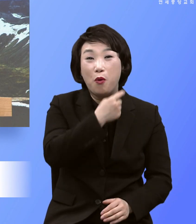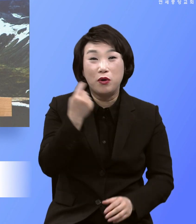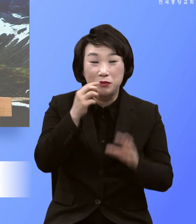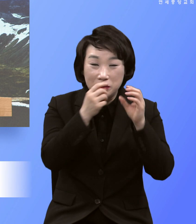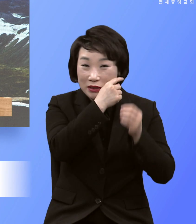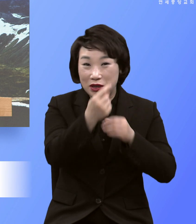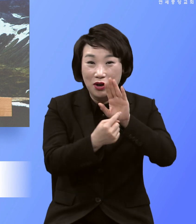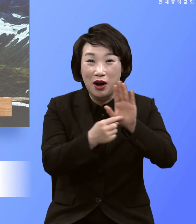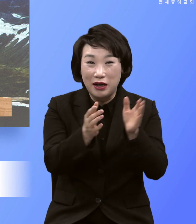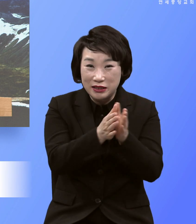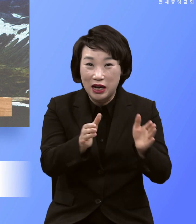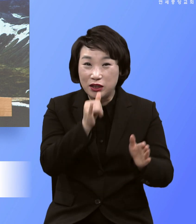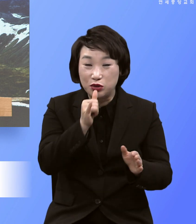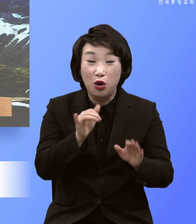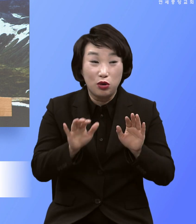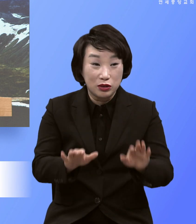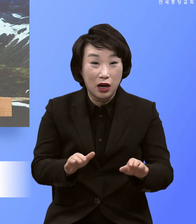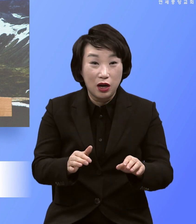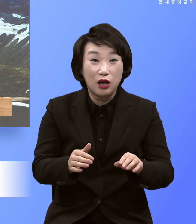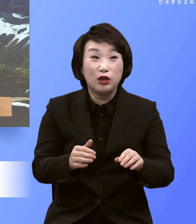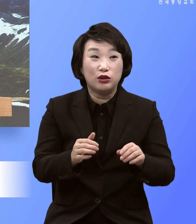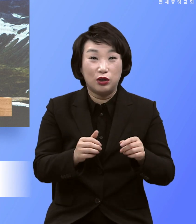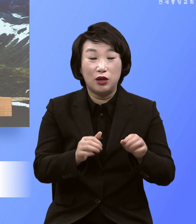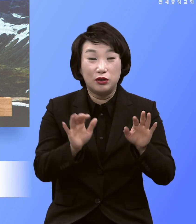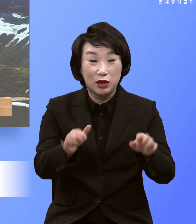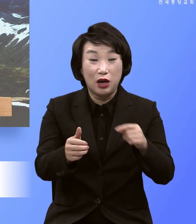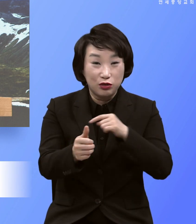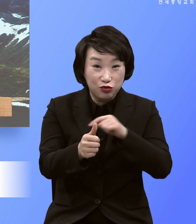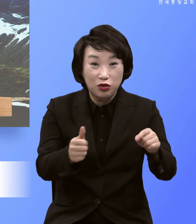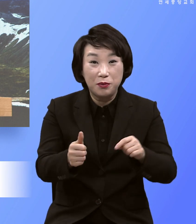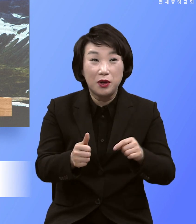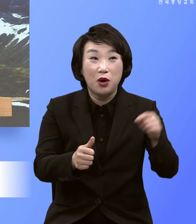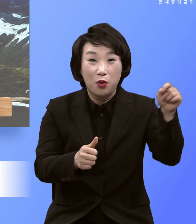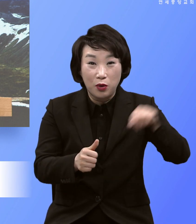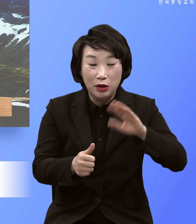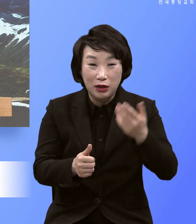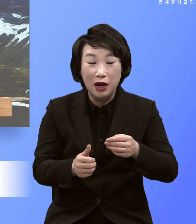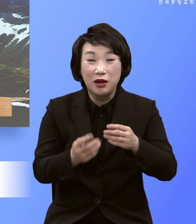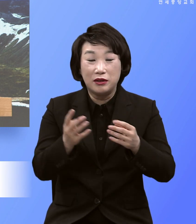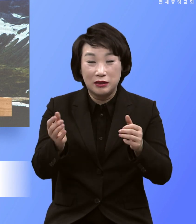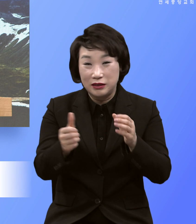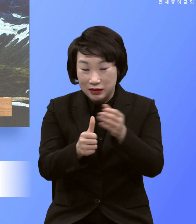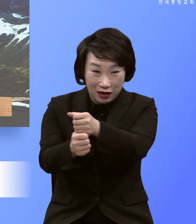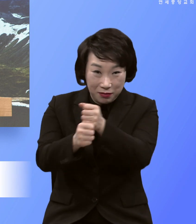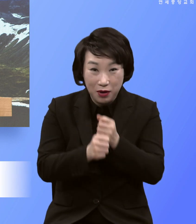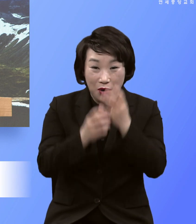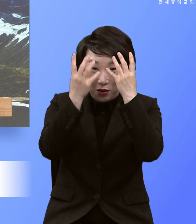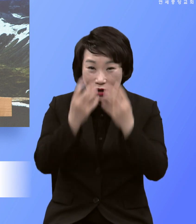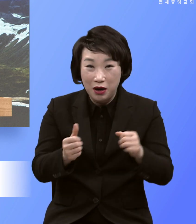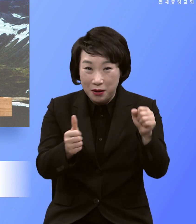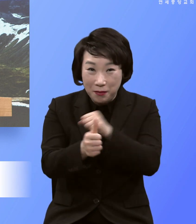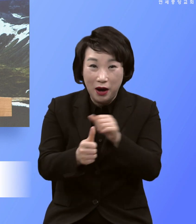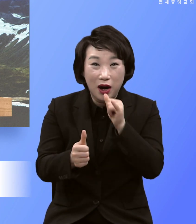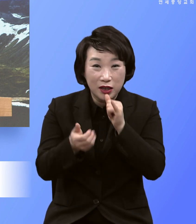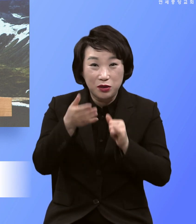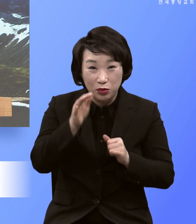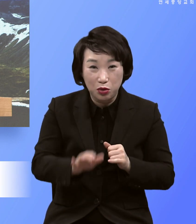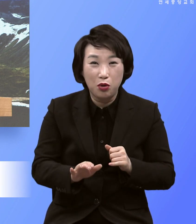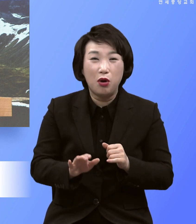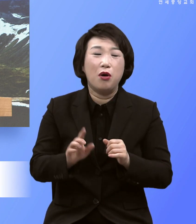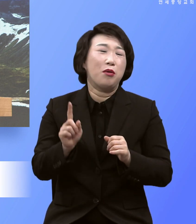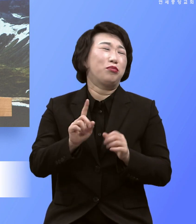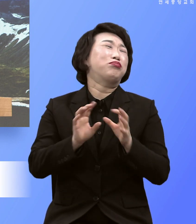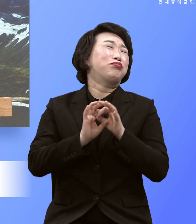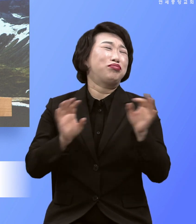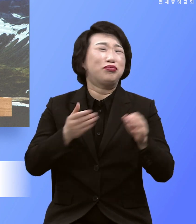때 죽음이 엄습해오고 오게가 치고 매를 맞고 그런 일이 당해도